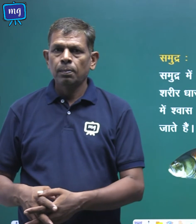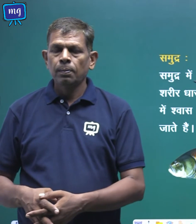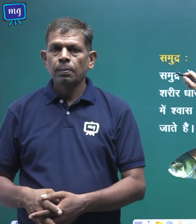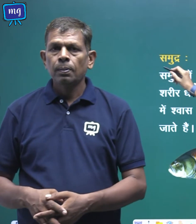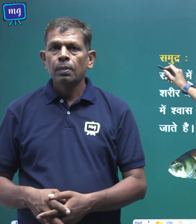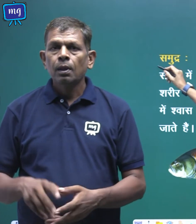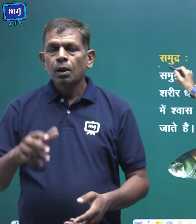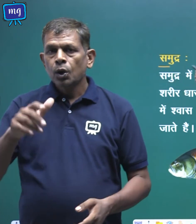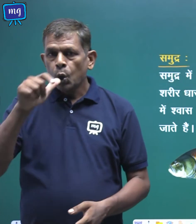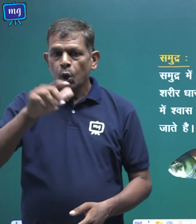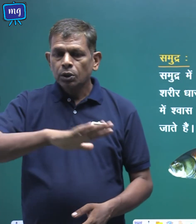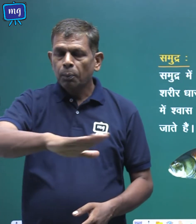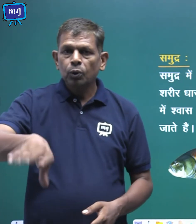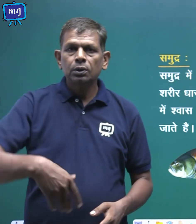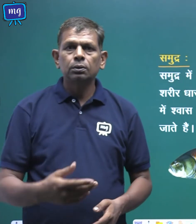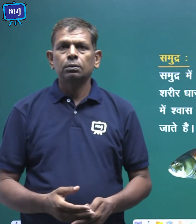समुद्र,